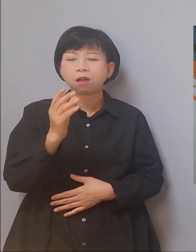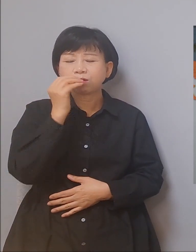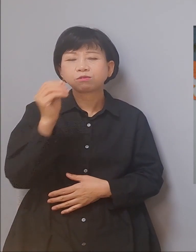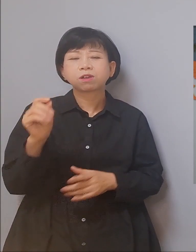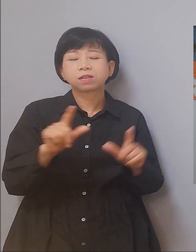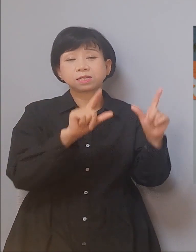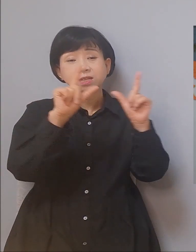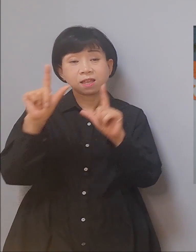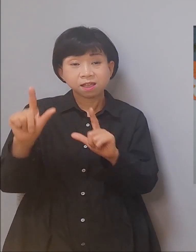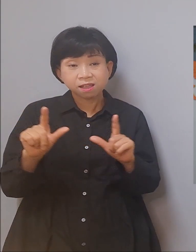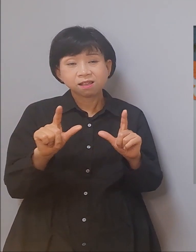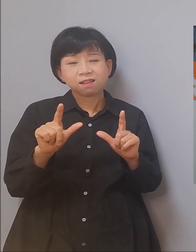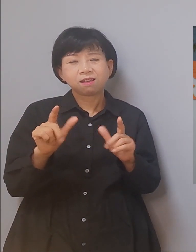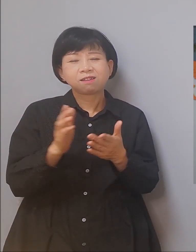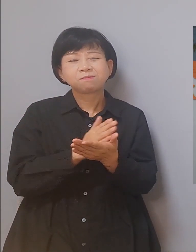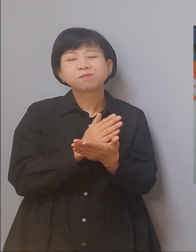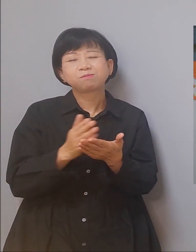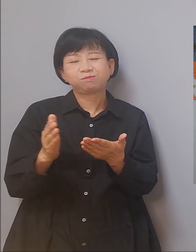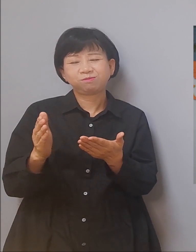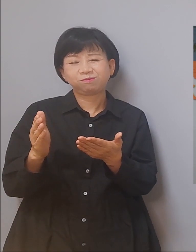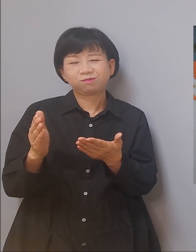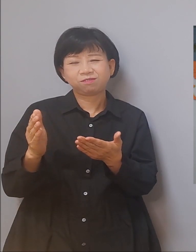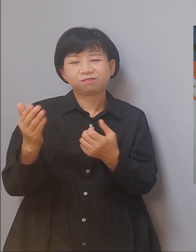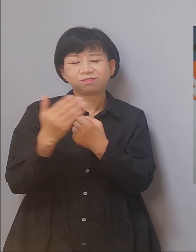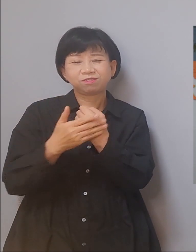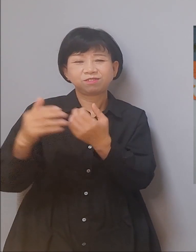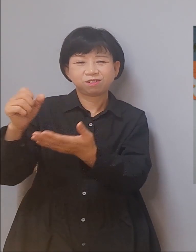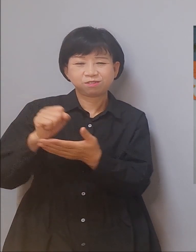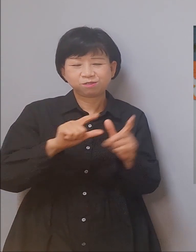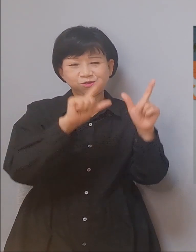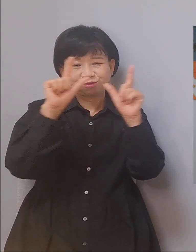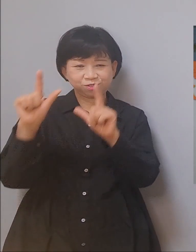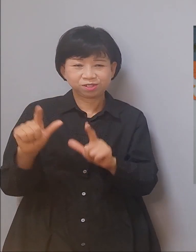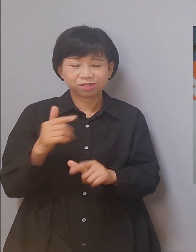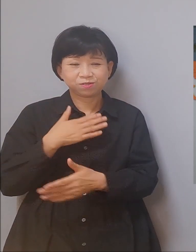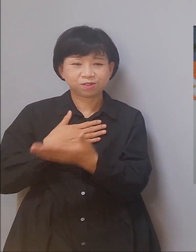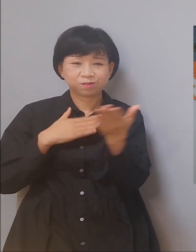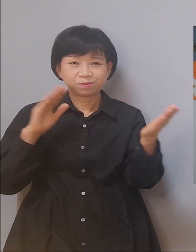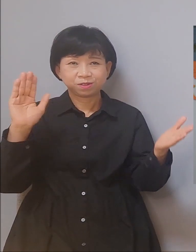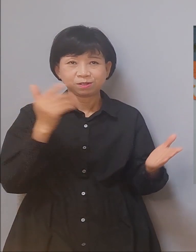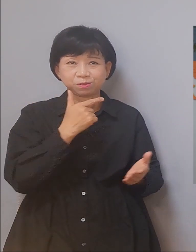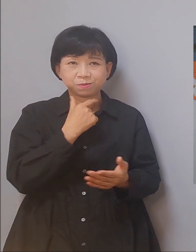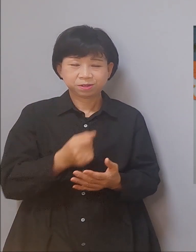있도록 베풀어 주신 은혜를 누리시는 저와 여러분이 되기를 소망합니다.